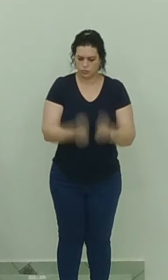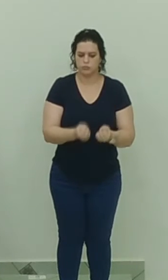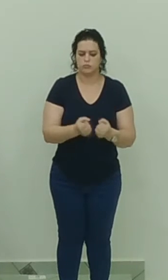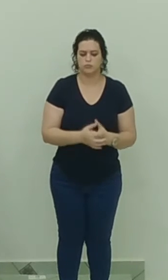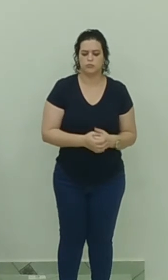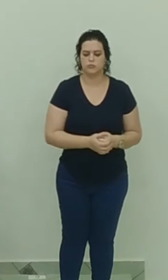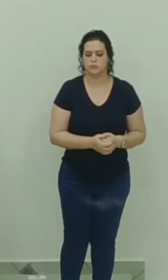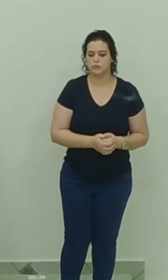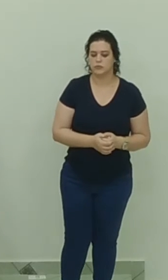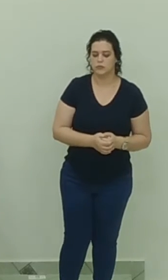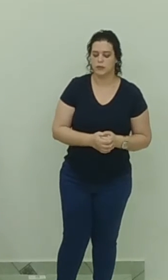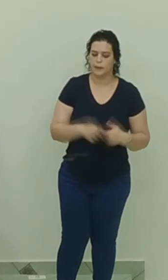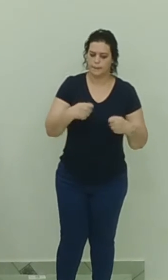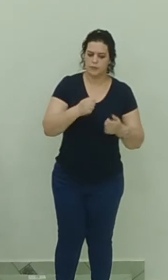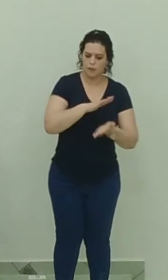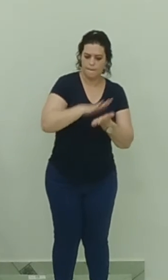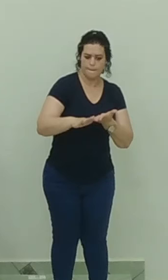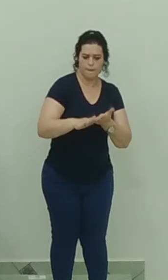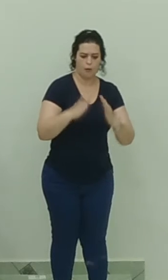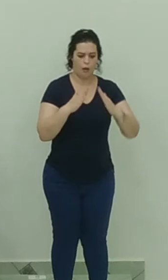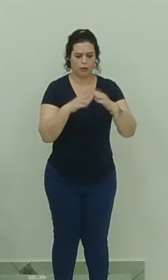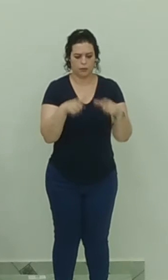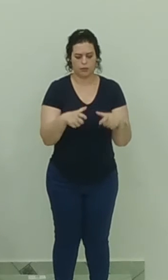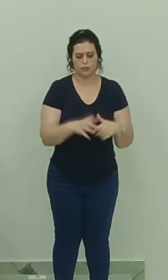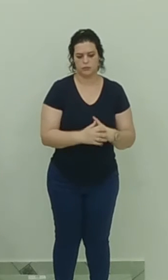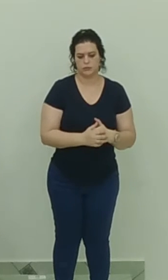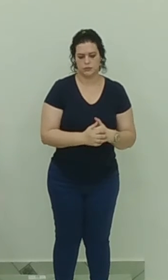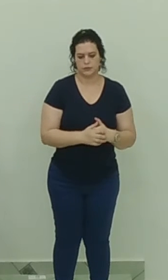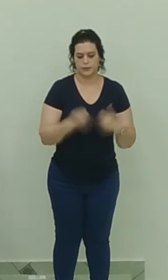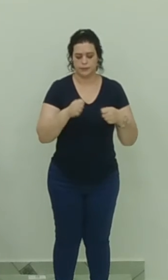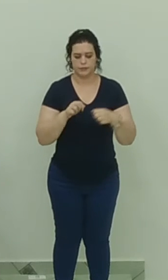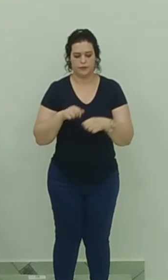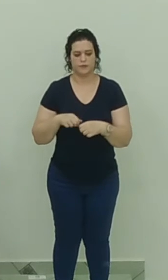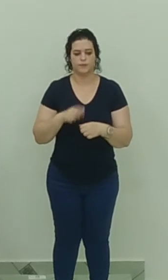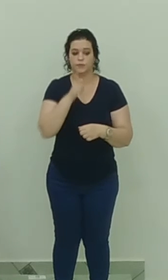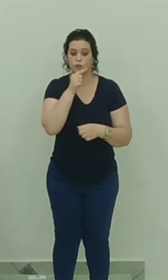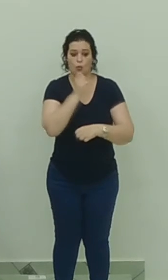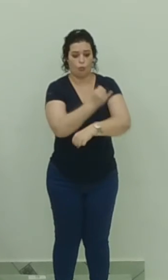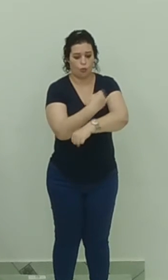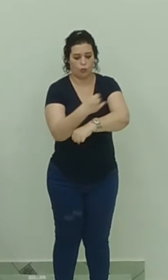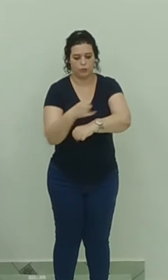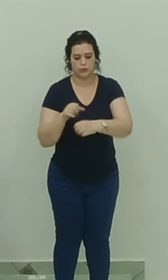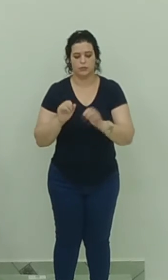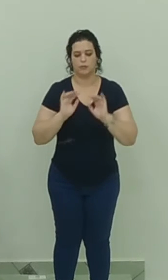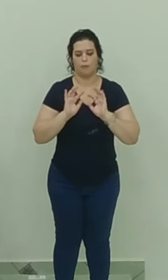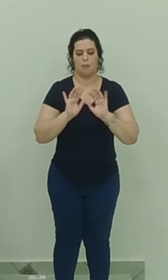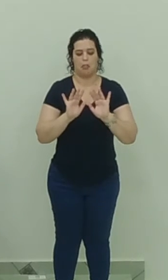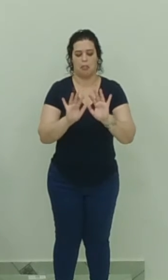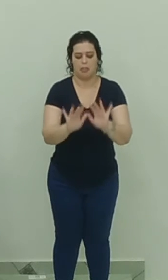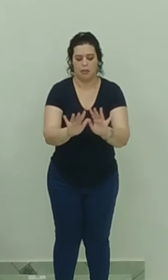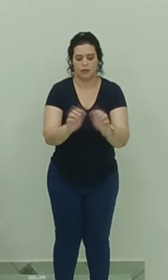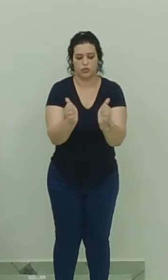suas tendas para passar o Jordão, levando os sacerdotes a arca da